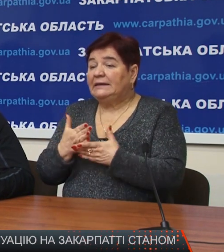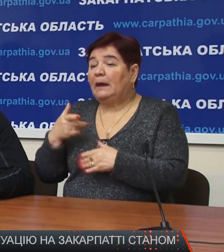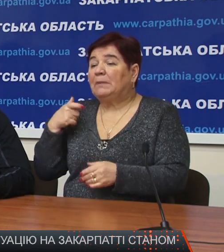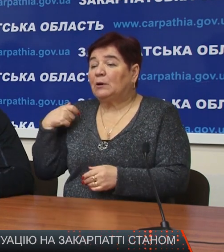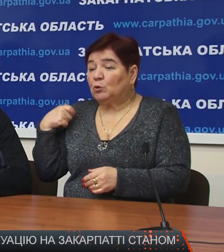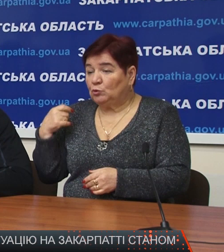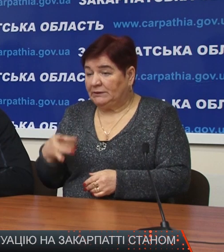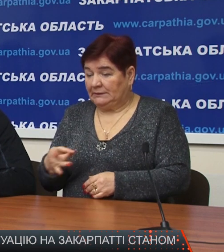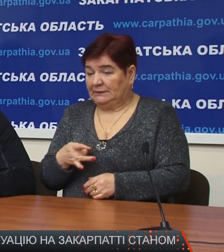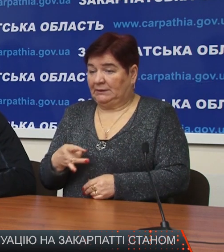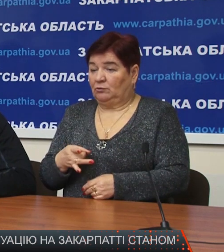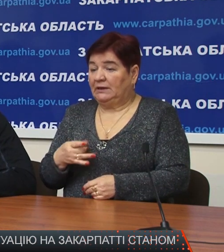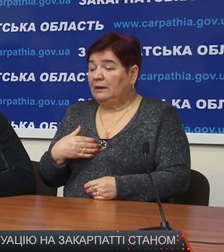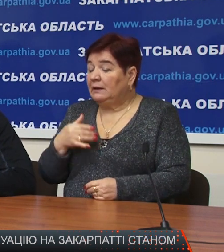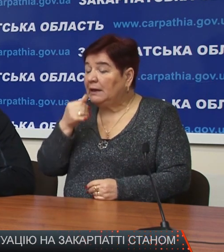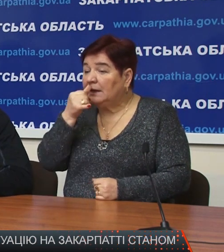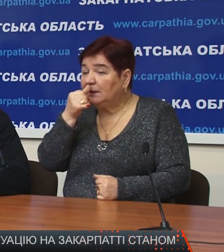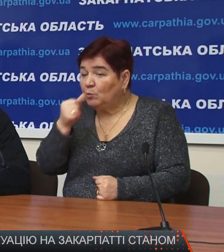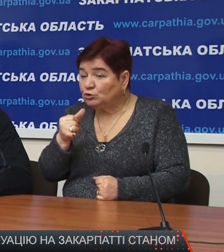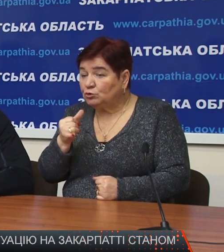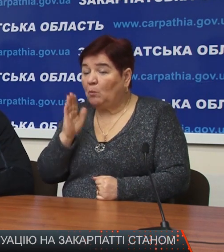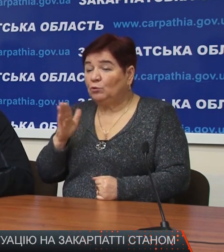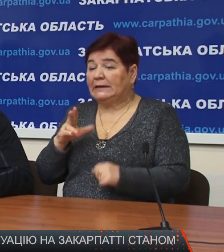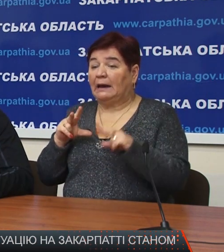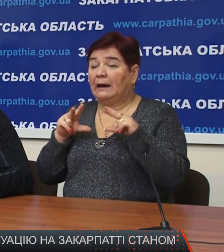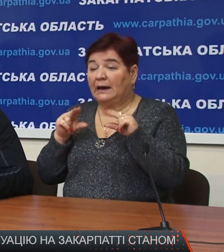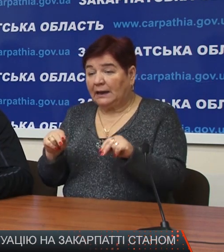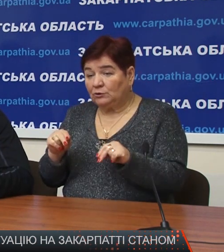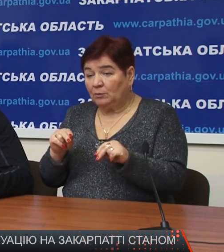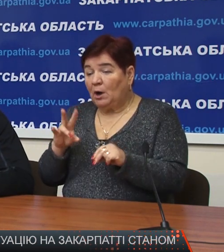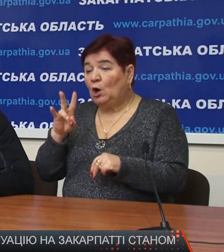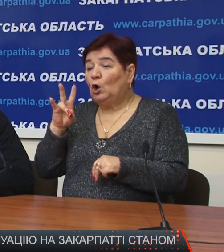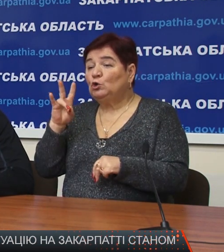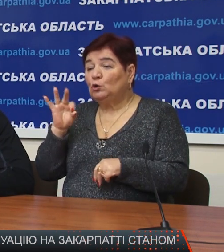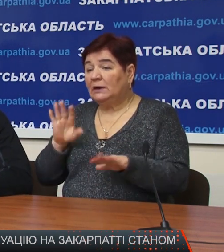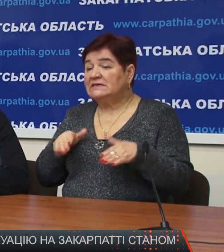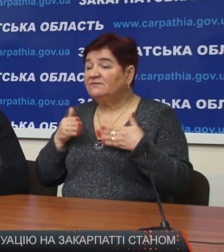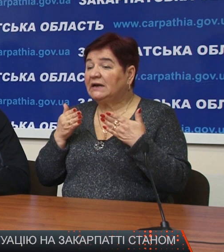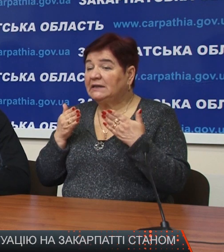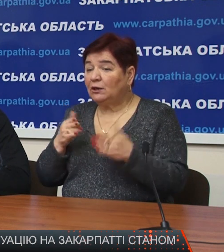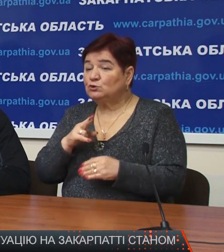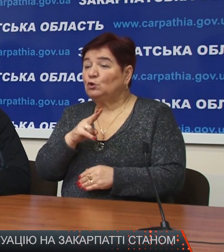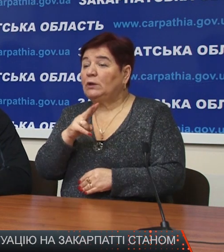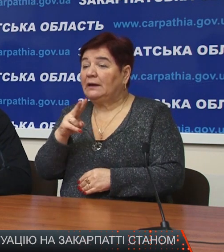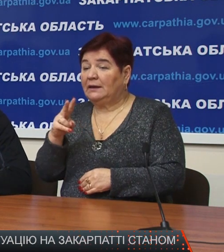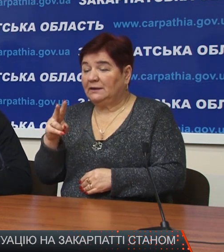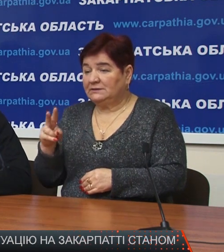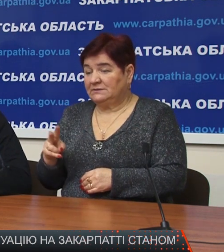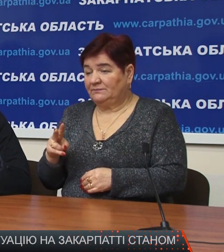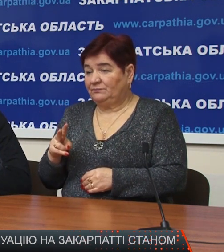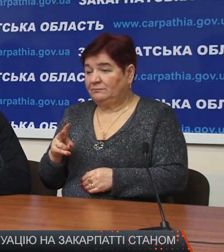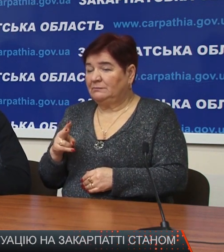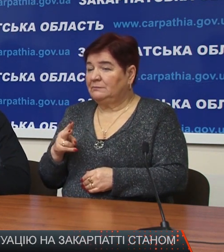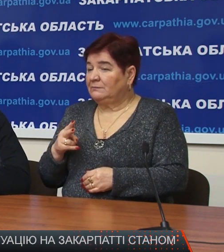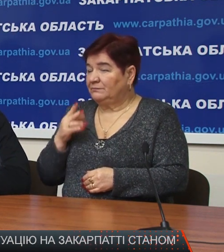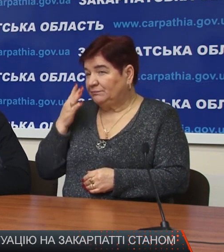райони. Я не можу бути гарантом, але звертаюся до щодо якихось там